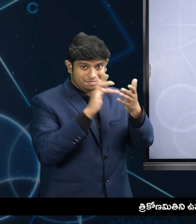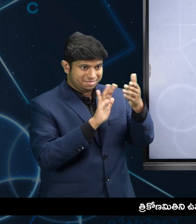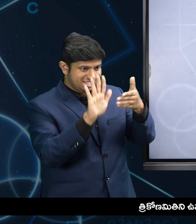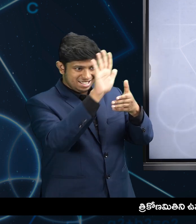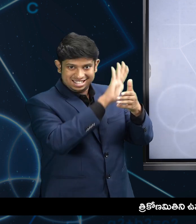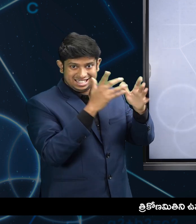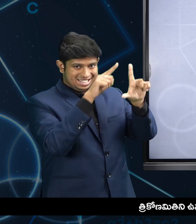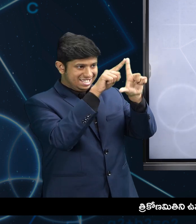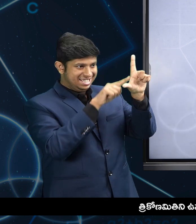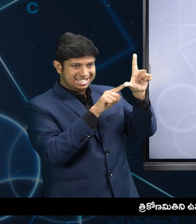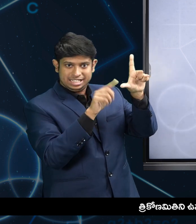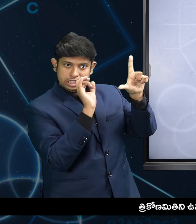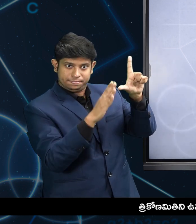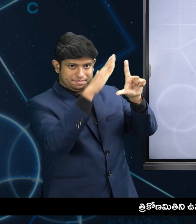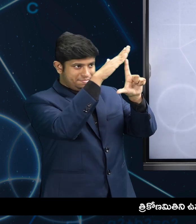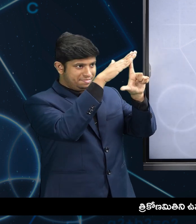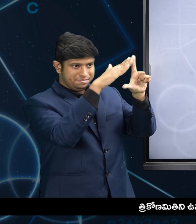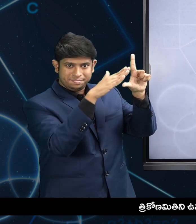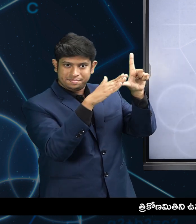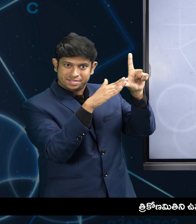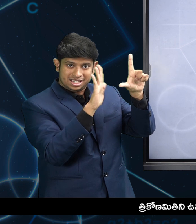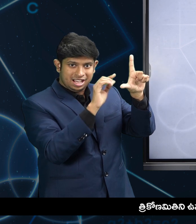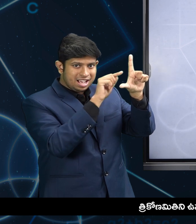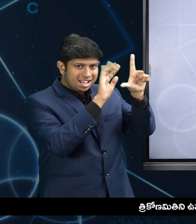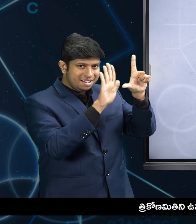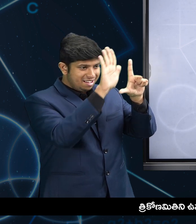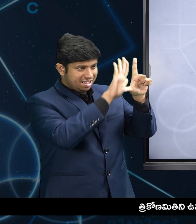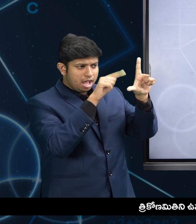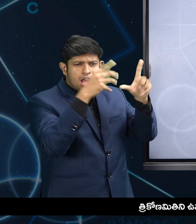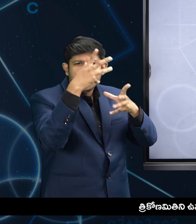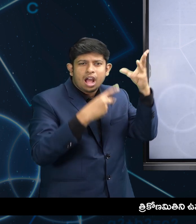త్రికోణమితిని ఉపయోగించి లంబకోణ త్రిభుజాల ప్రాంతాలను లెక్కించండి.